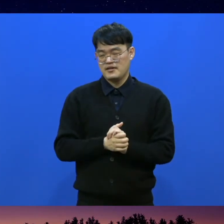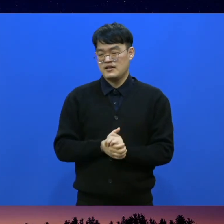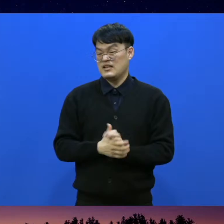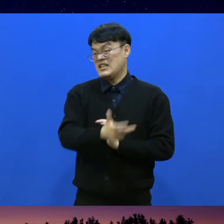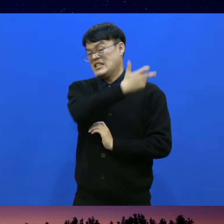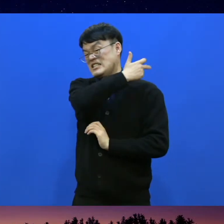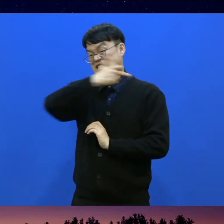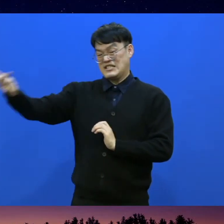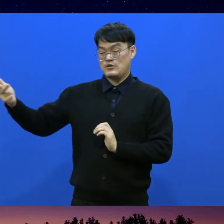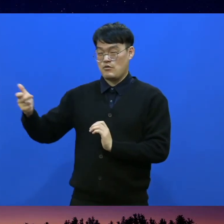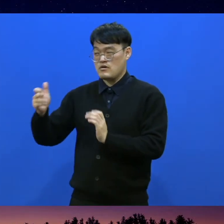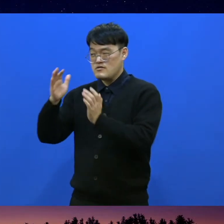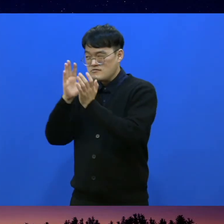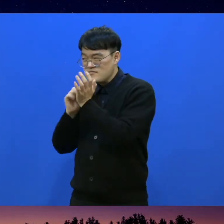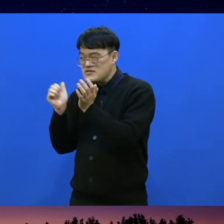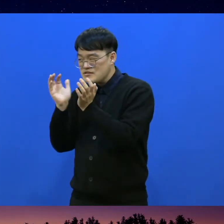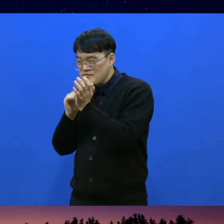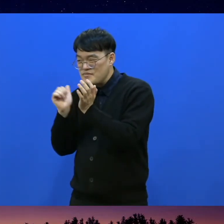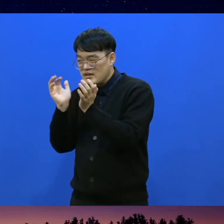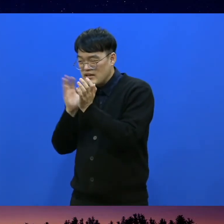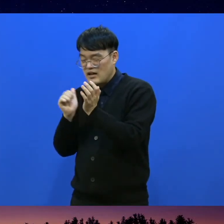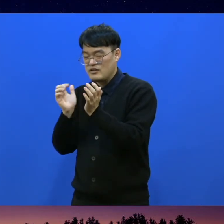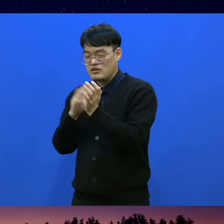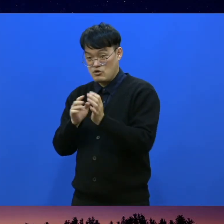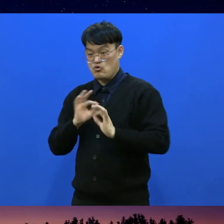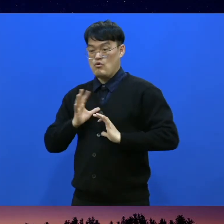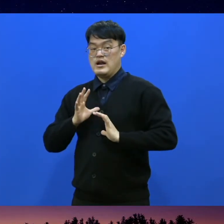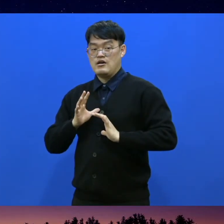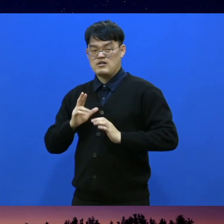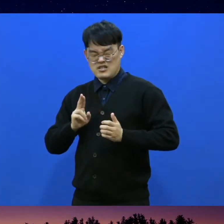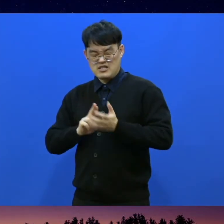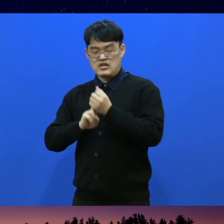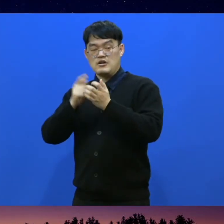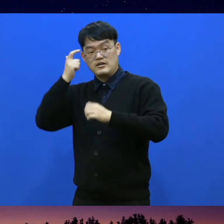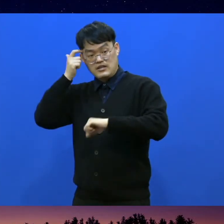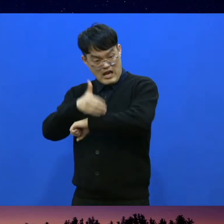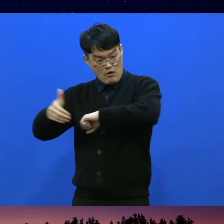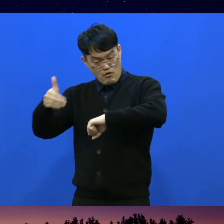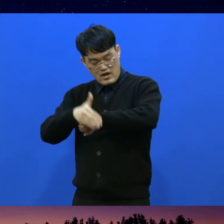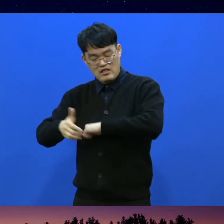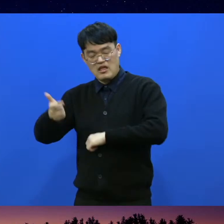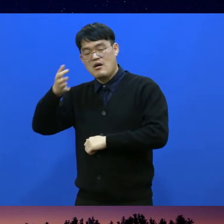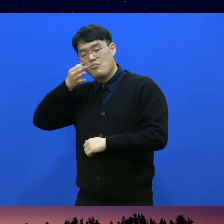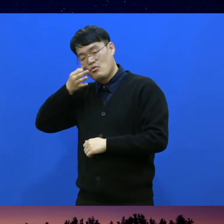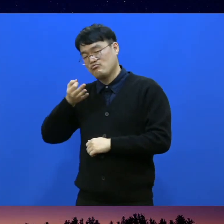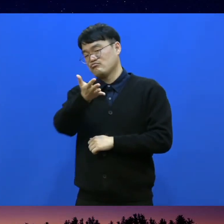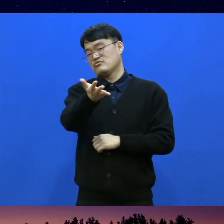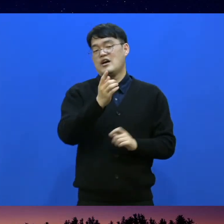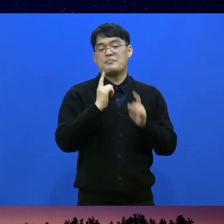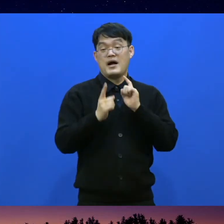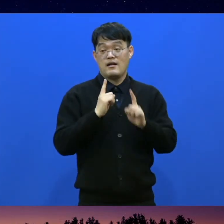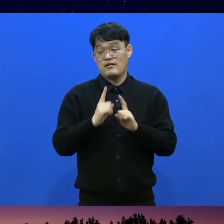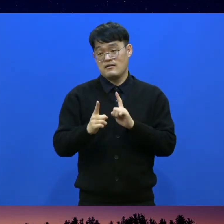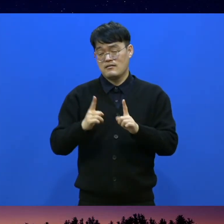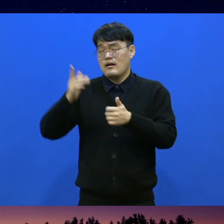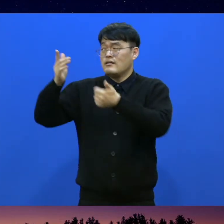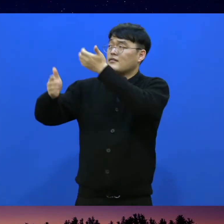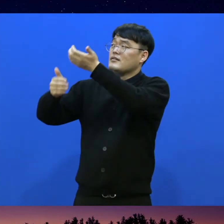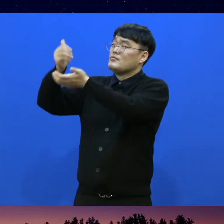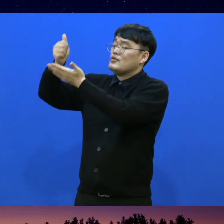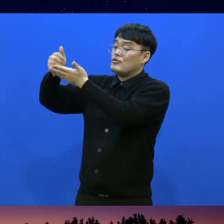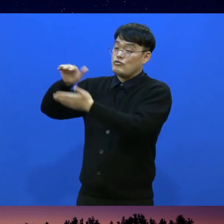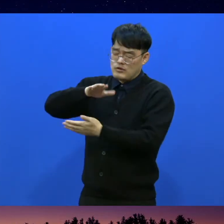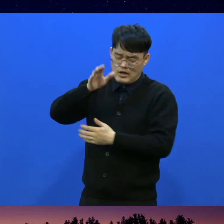크고 은밀한 일, 은밀한 비밀한 것을 내게 보여주세요. 하나님은 언제나 우리의 기대를